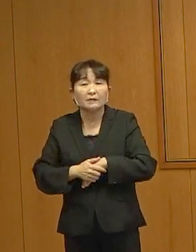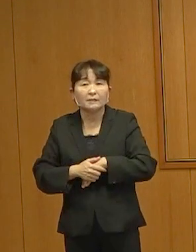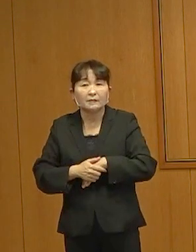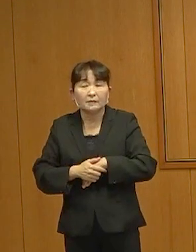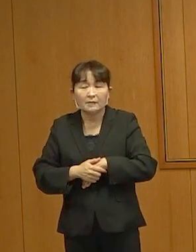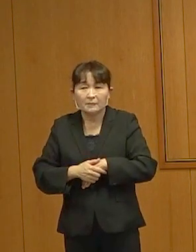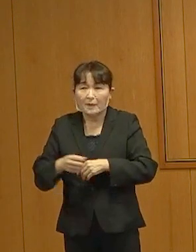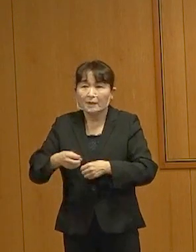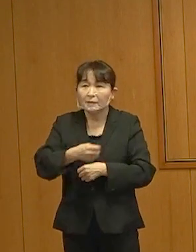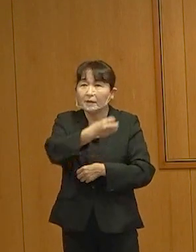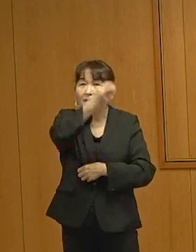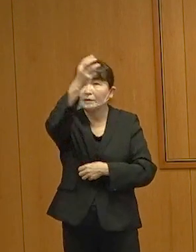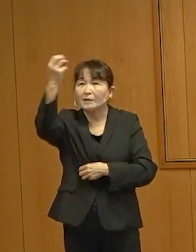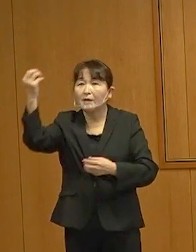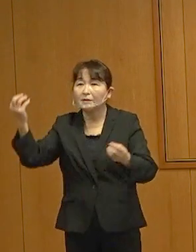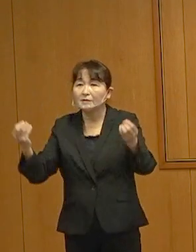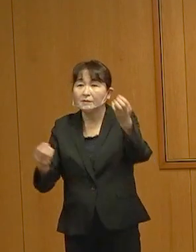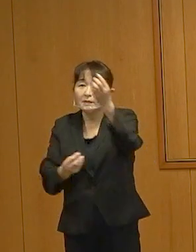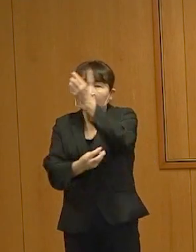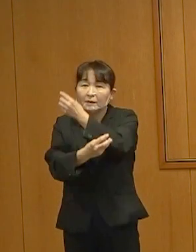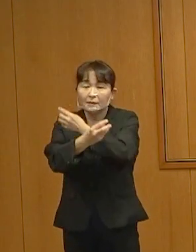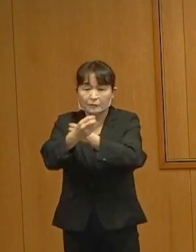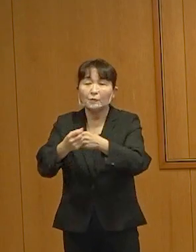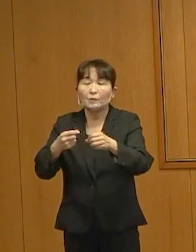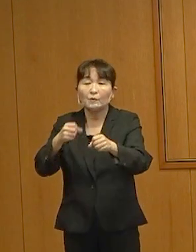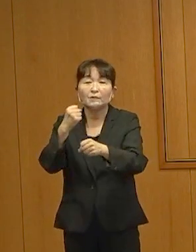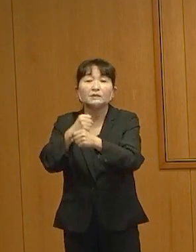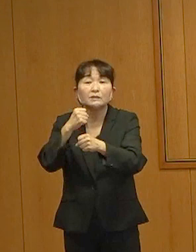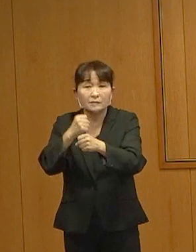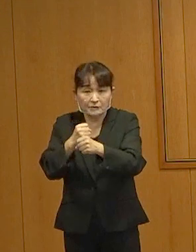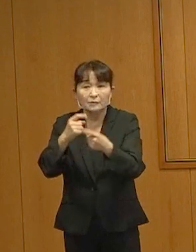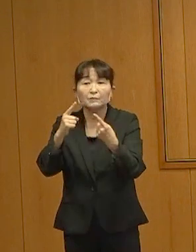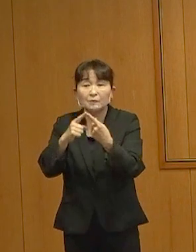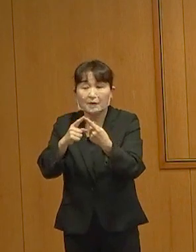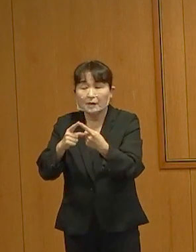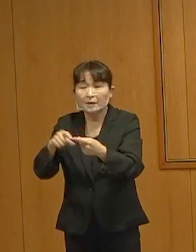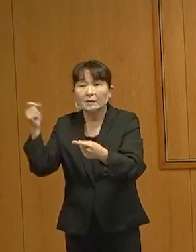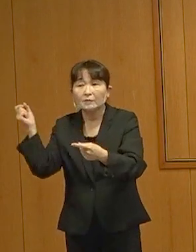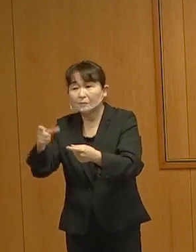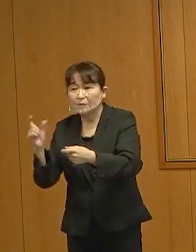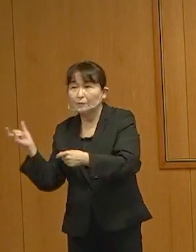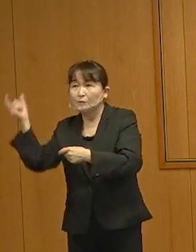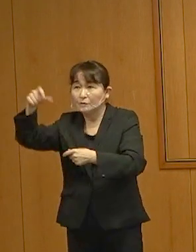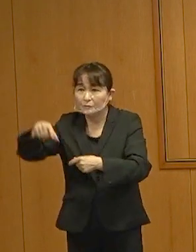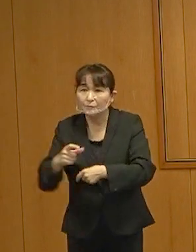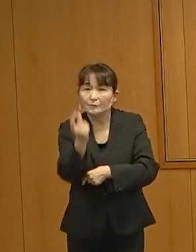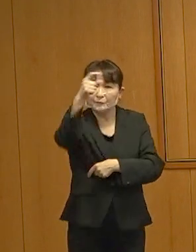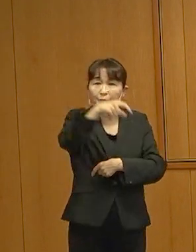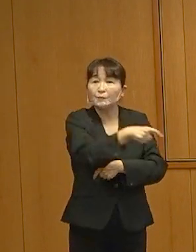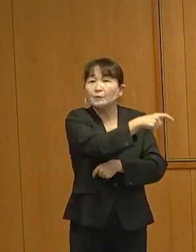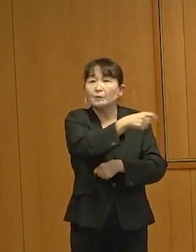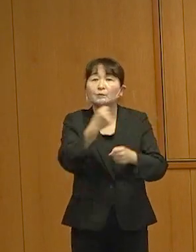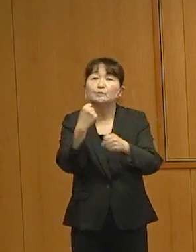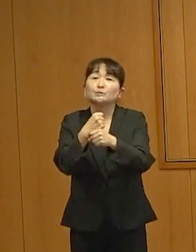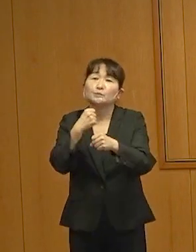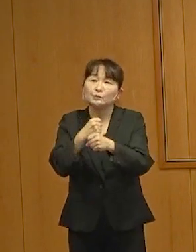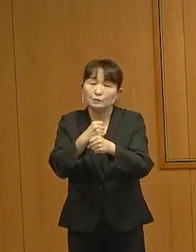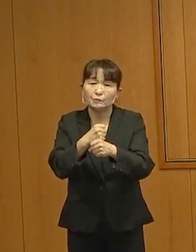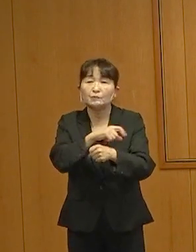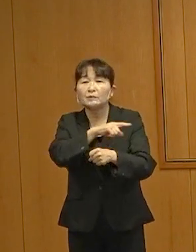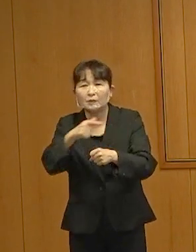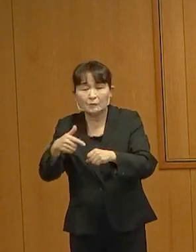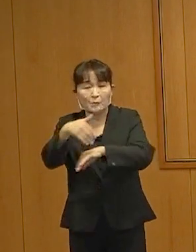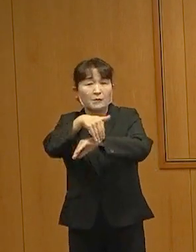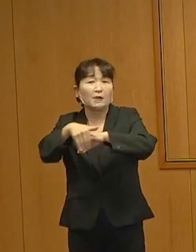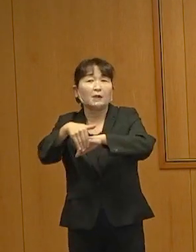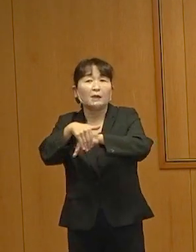観覧車の設置であるとか、一部ジェットコースターのような施設を作ったりとかっていうのも、まあ、計画